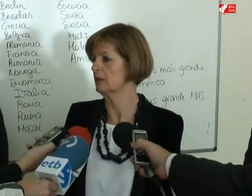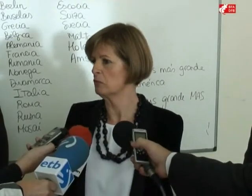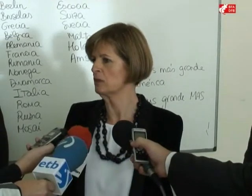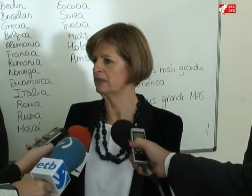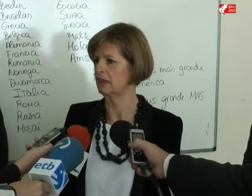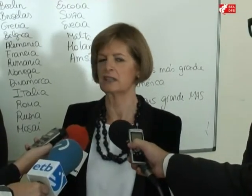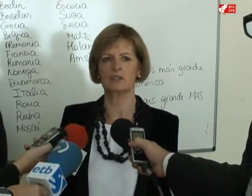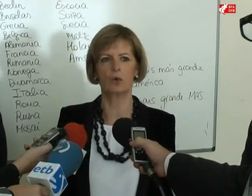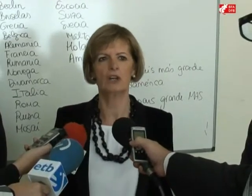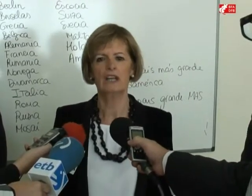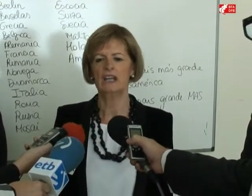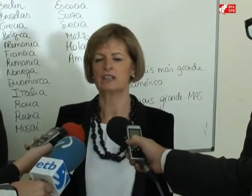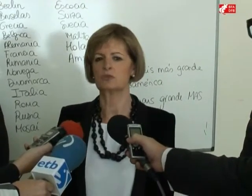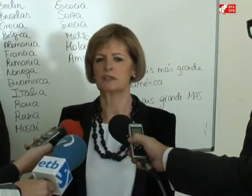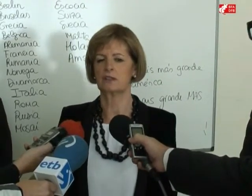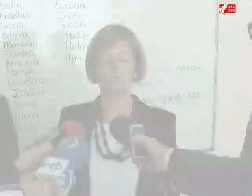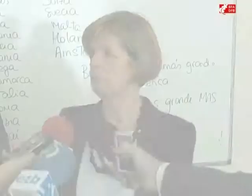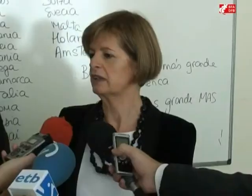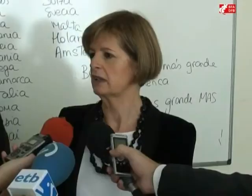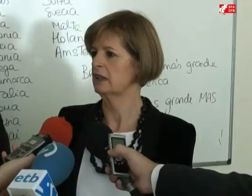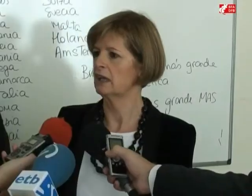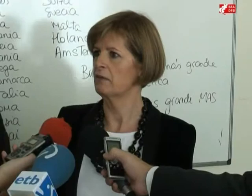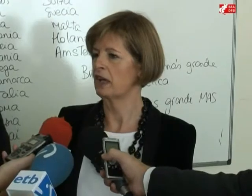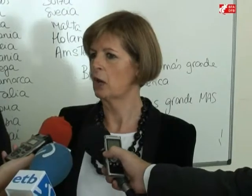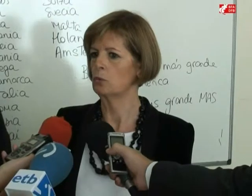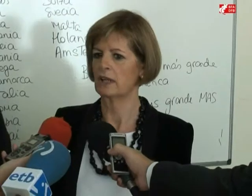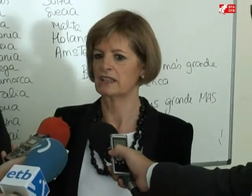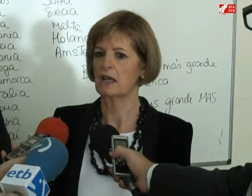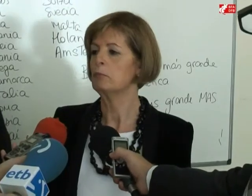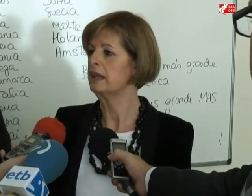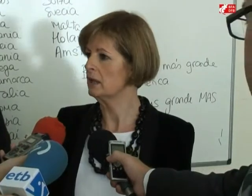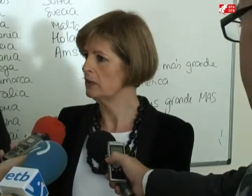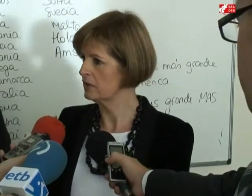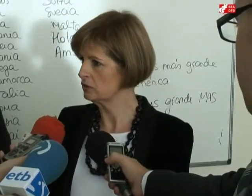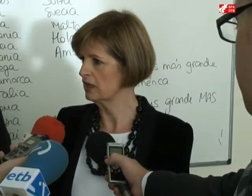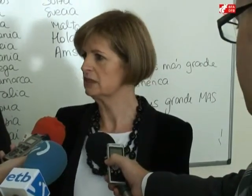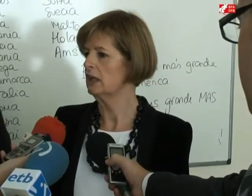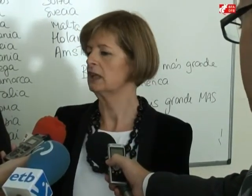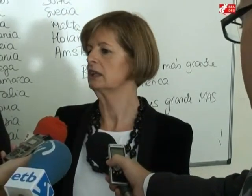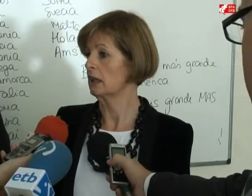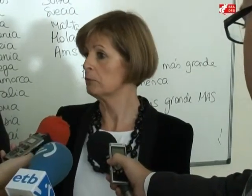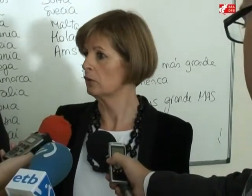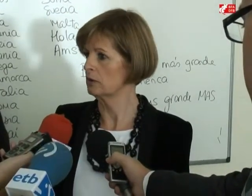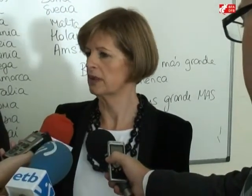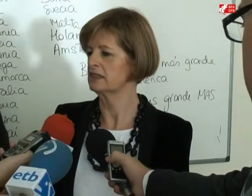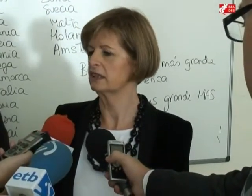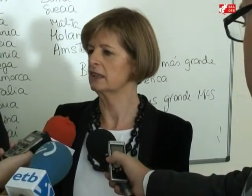vamos a mantener, desde luego esa es nuestra intención. En Vizcaya habrá unas 20.000 personas que tengan problemas de